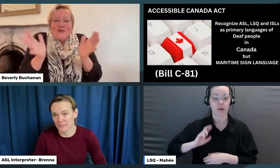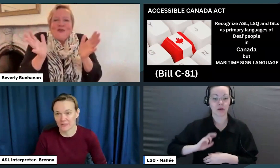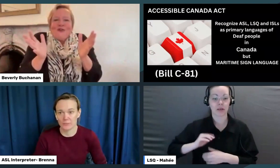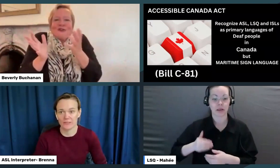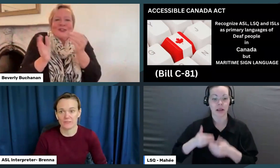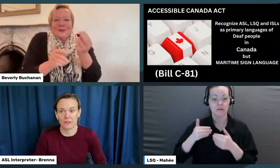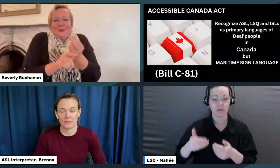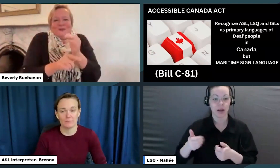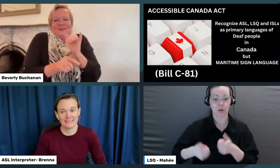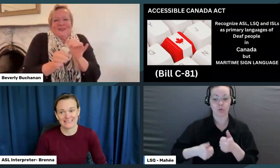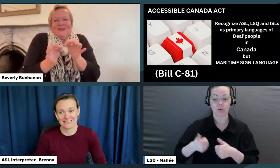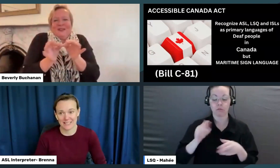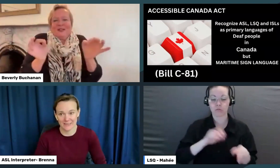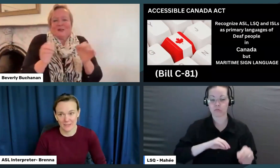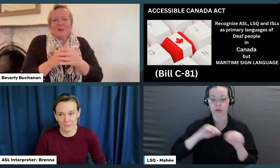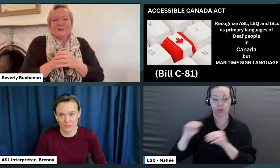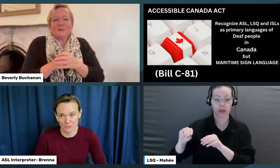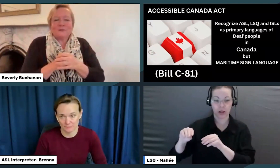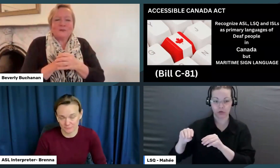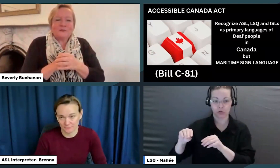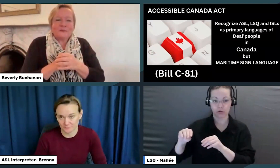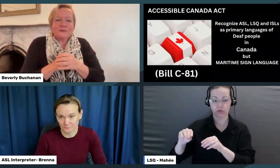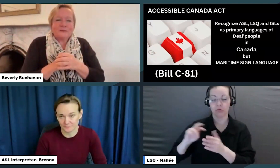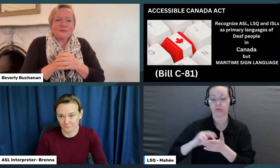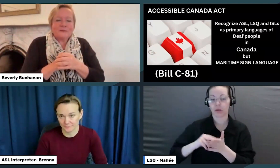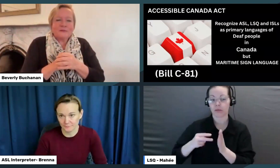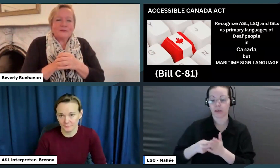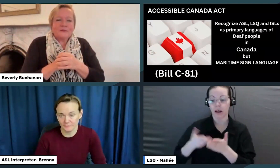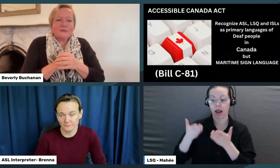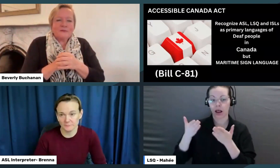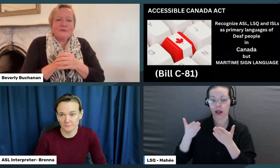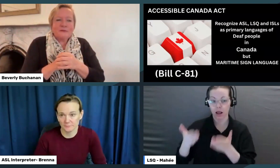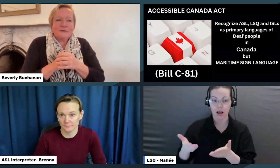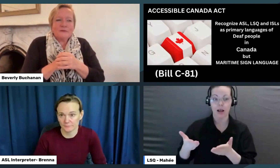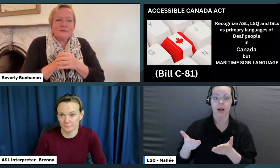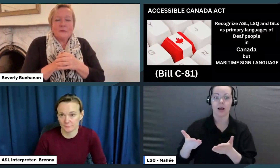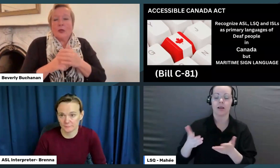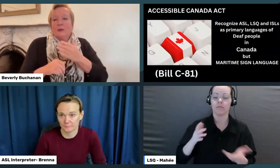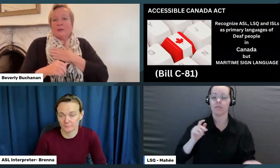américaine ou alors par les prochaines langues de signes.